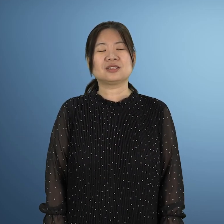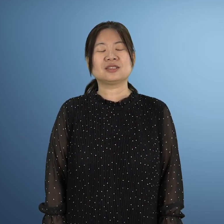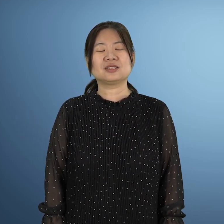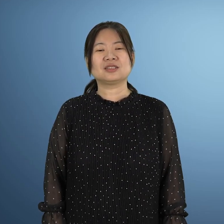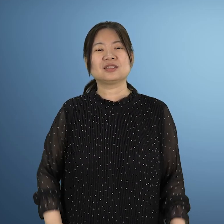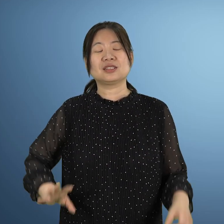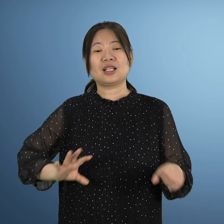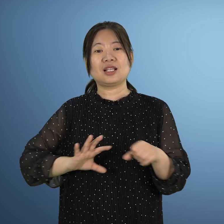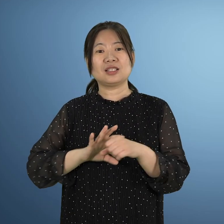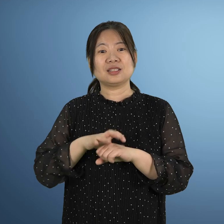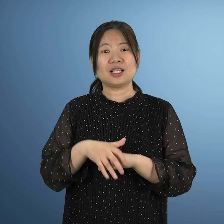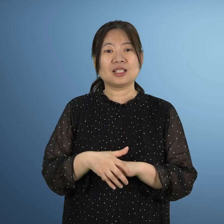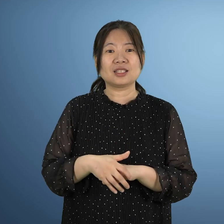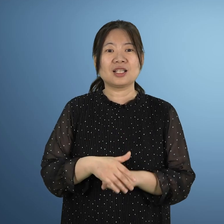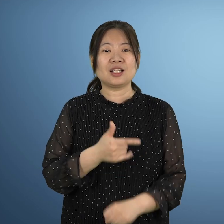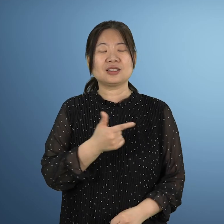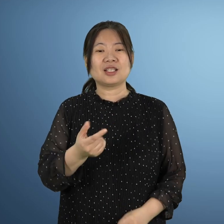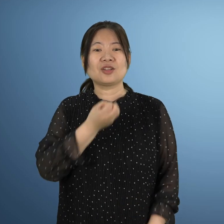세계적인